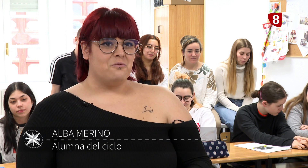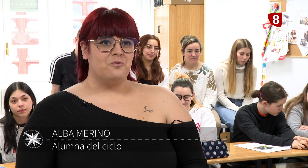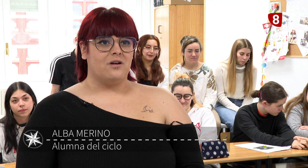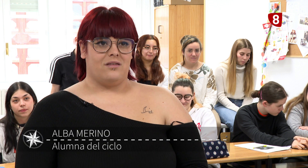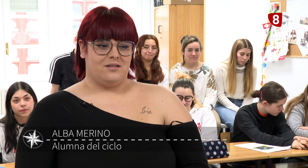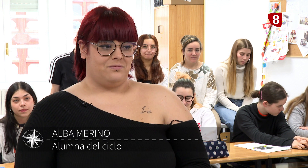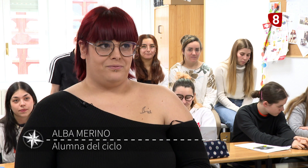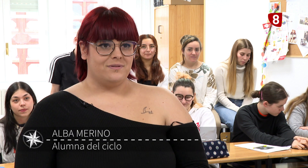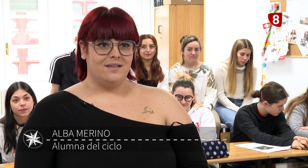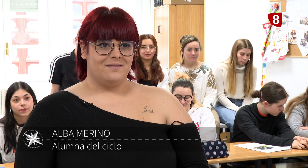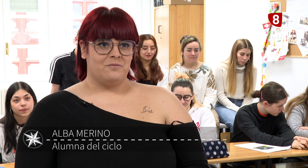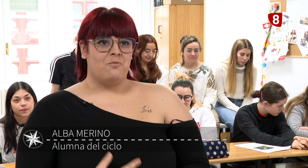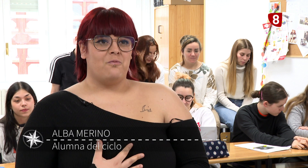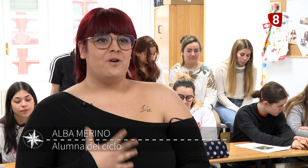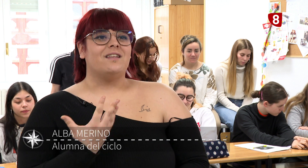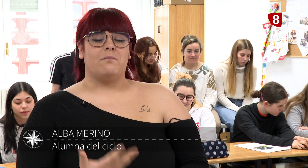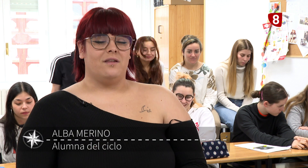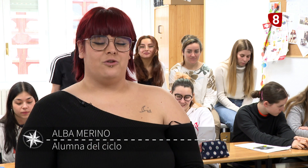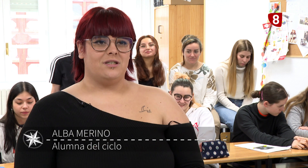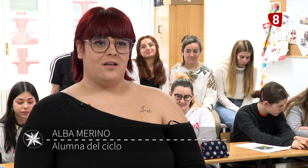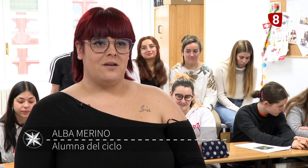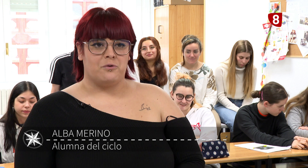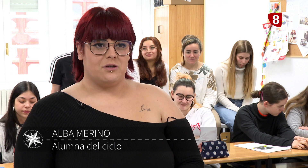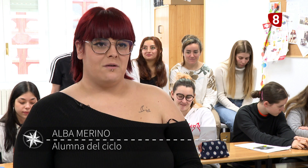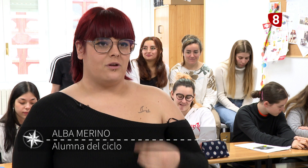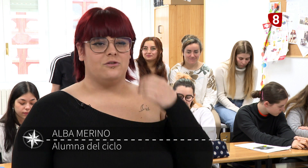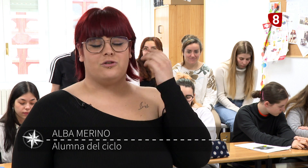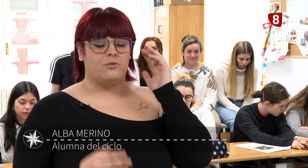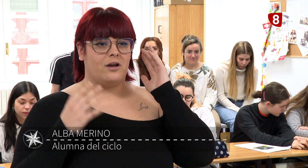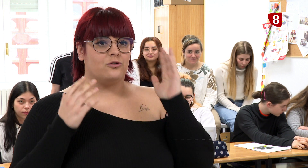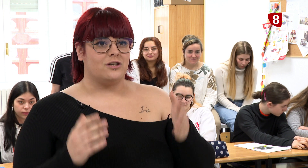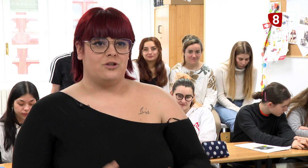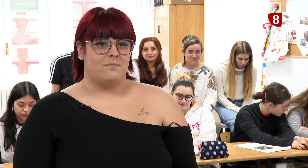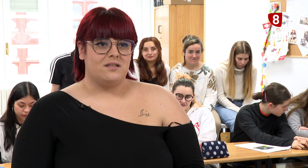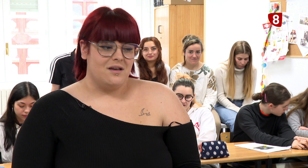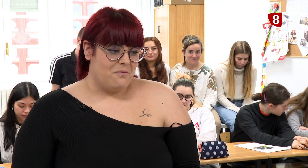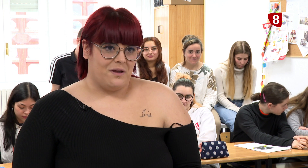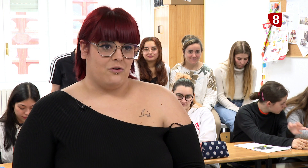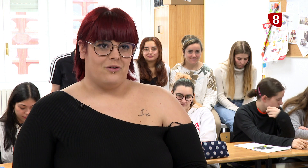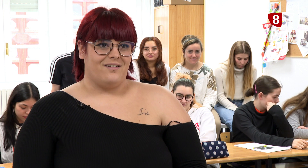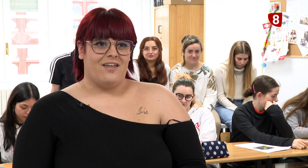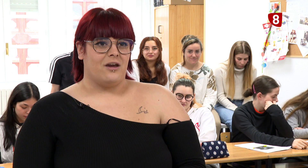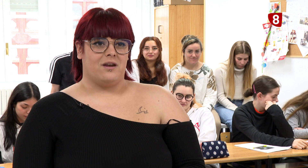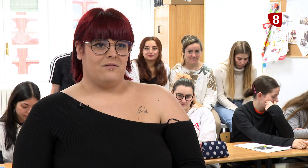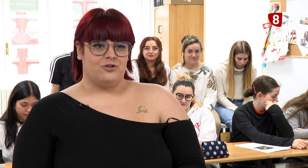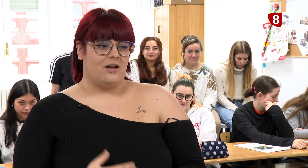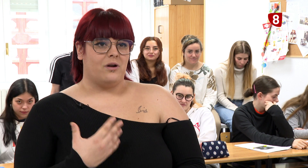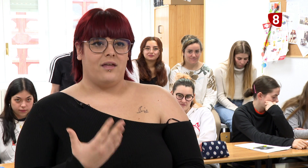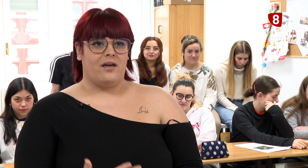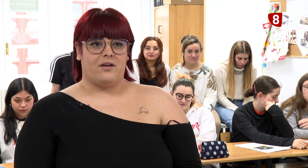mundo que dices, ¿cómo ponerte en la piel de otro? Es imposible, porque nosotros alguna vez con los cascos y demás, pero nada que ver. O sea, a la hora de hacer la